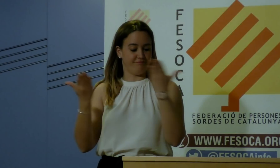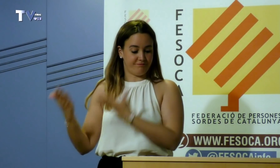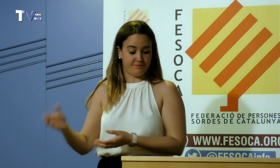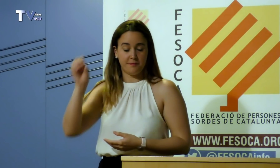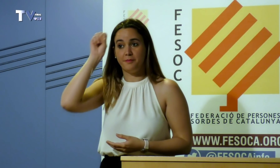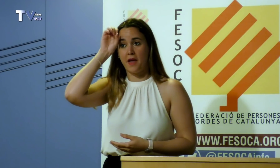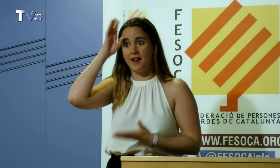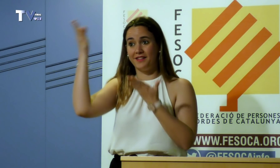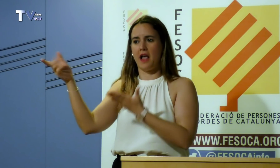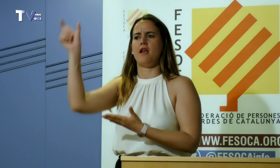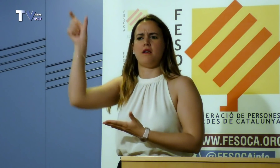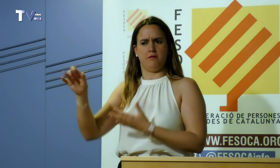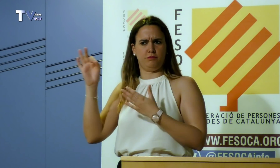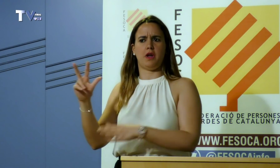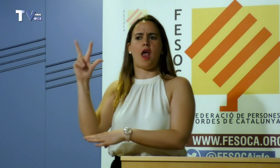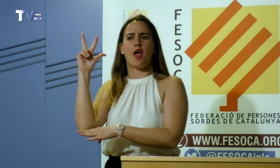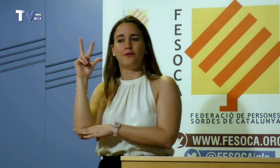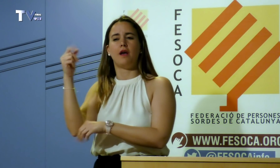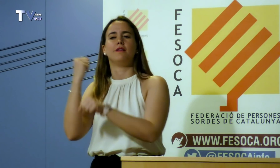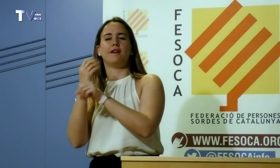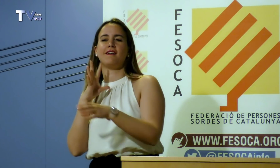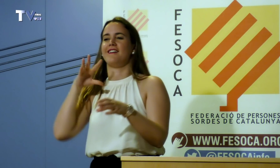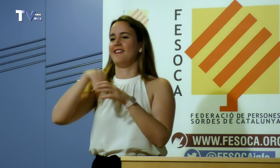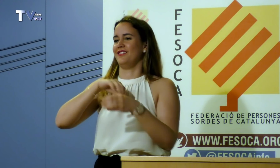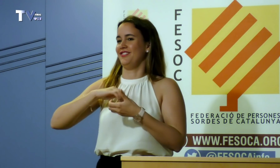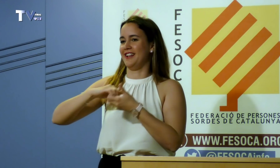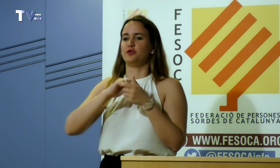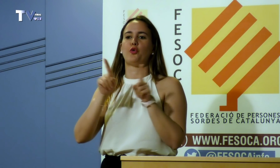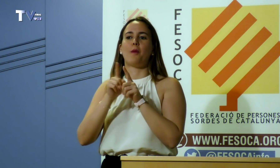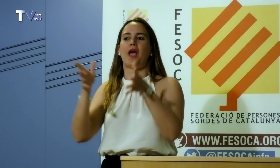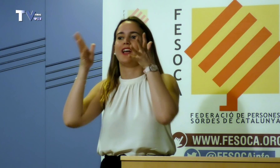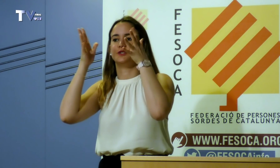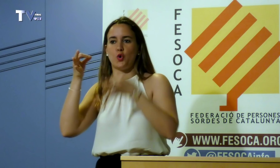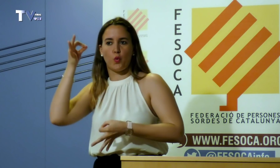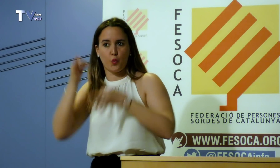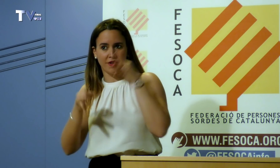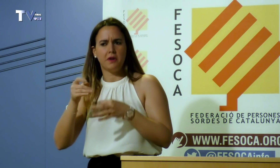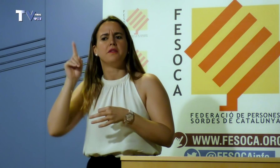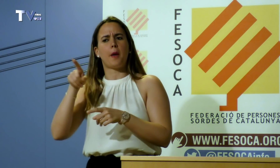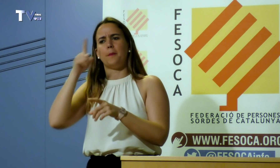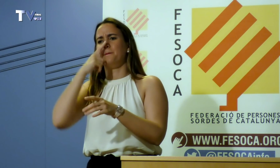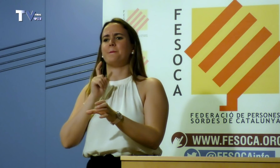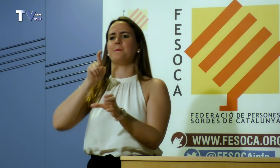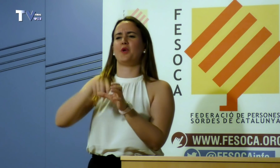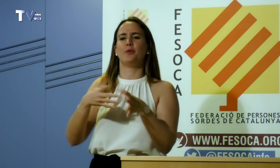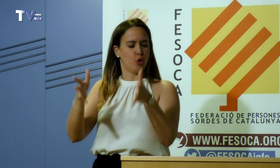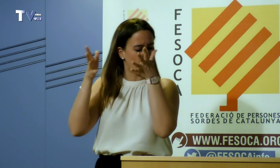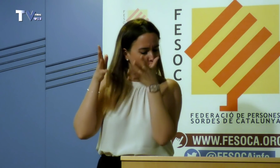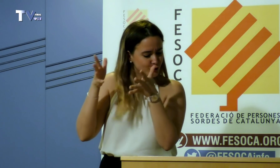A continuació donarem la benvinguda a la Marta Muñoz. La Marta és advocada i està dins de la Confederació de Persones Sordes com